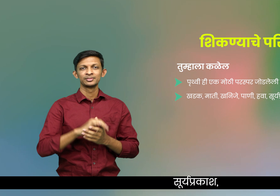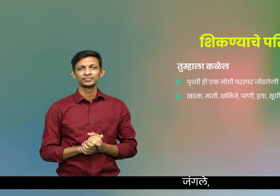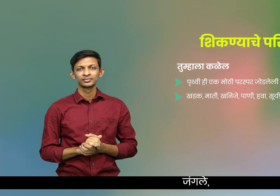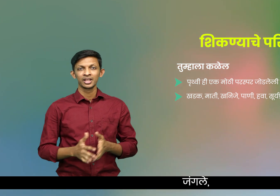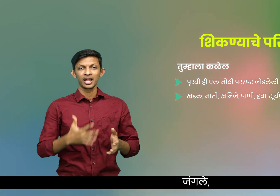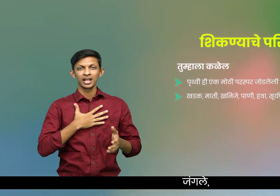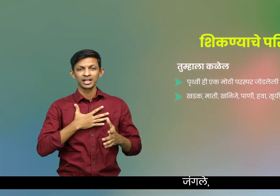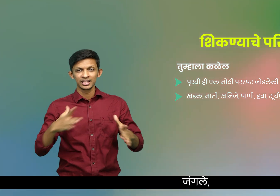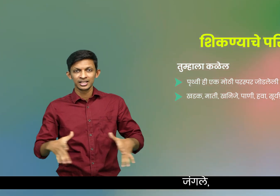जंगले,